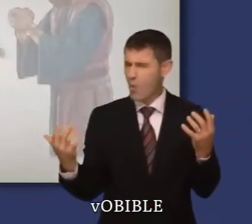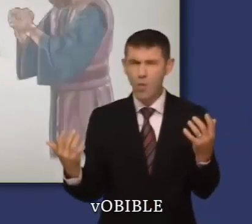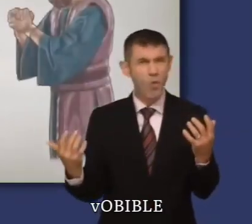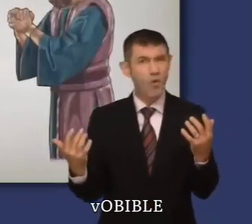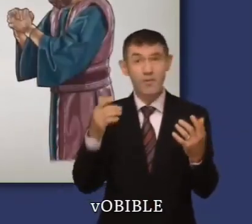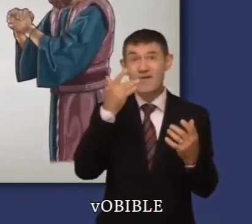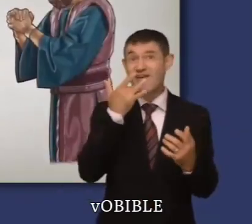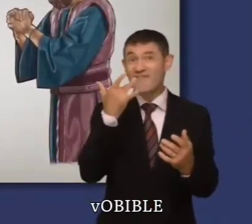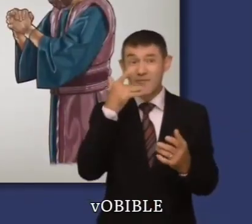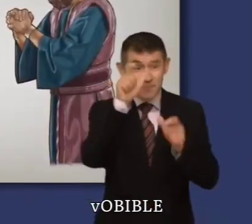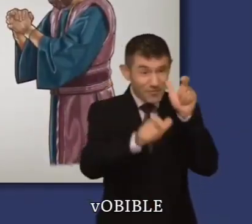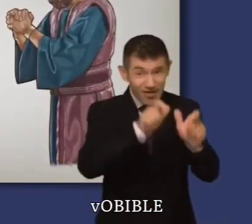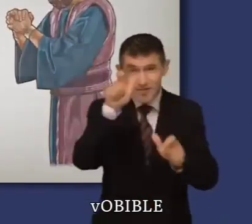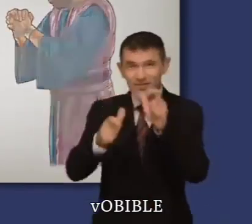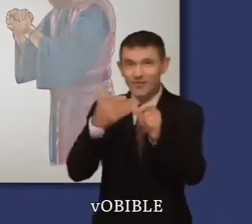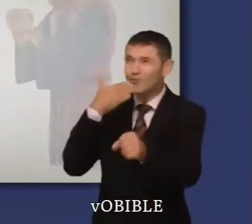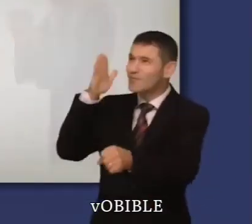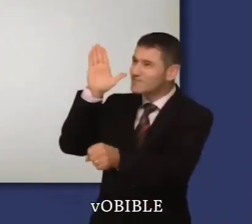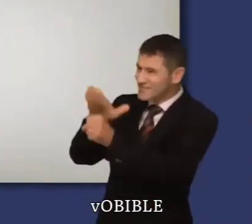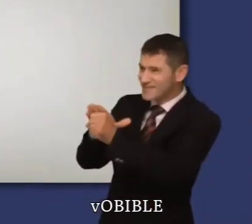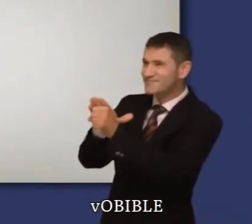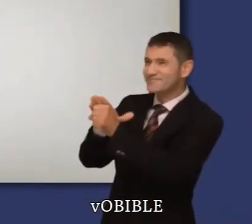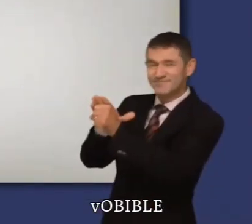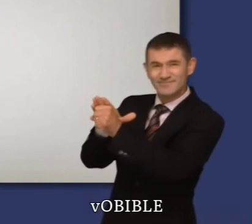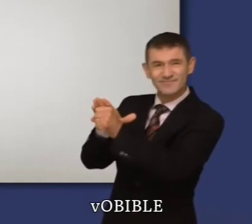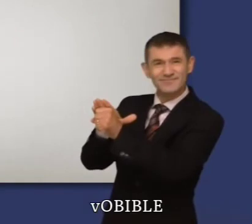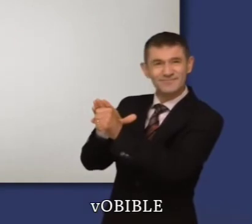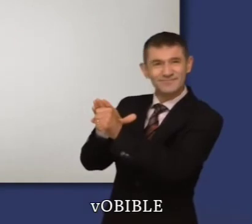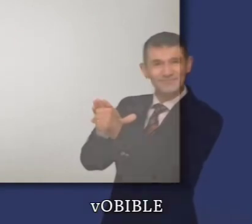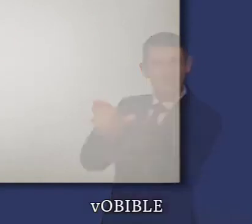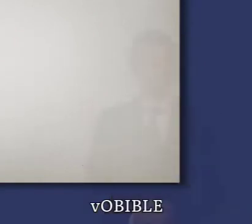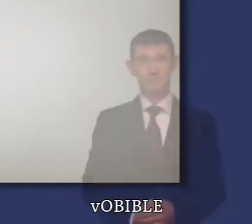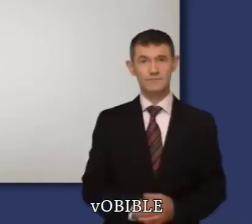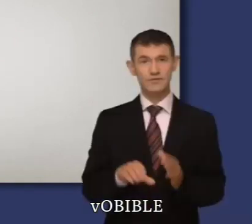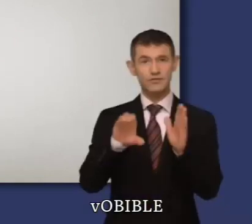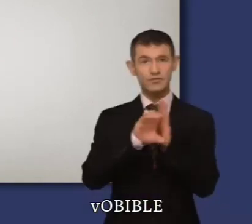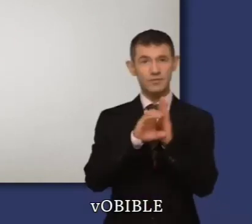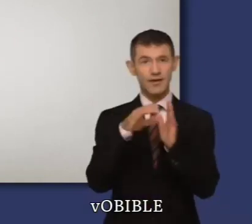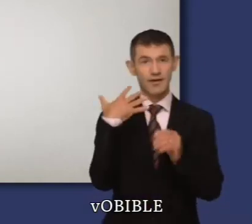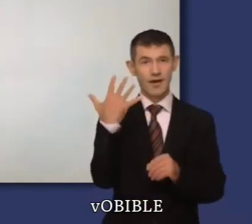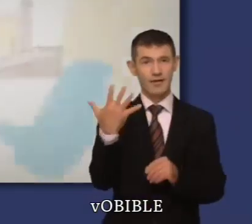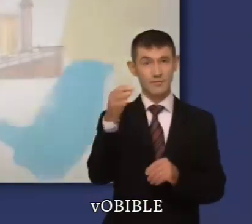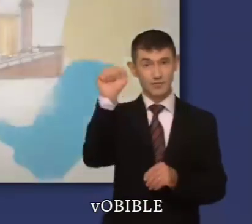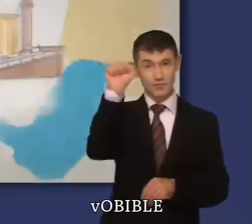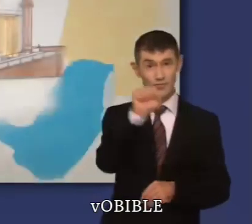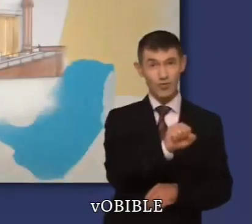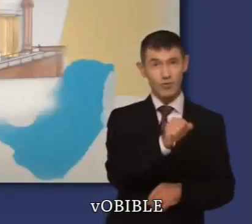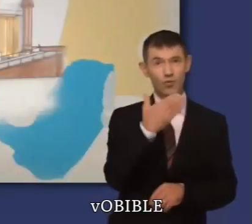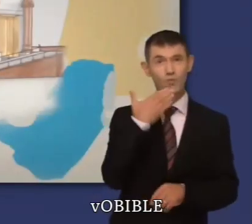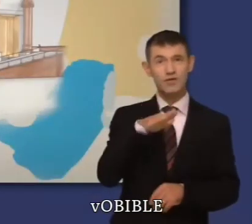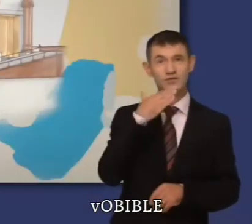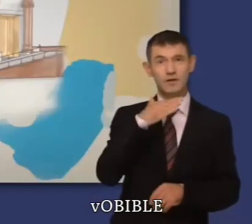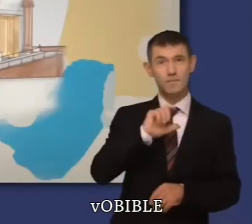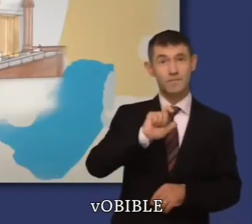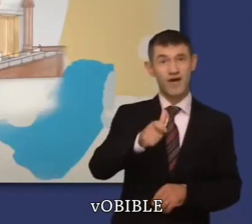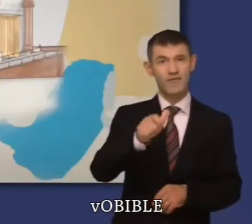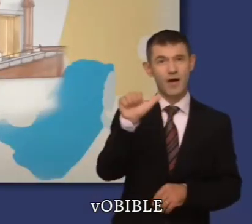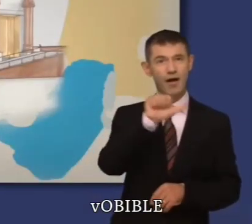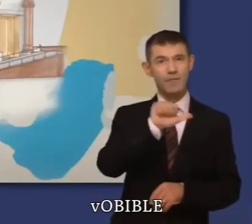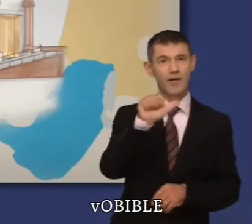Jéroboam établit le culte des veaux d'or pour décourager ses sujets d'adorer Jéhovah à Jérusalem. L'idolâtrie devient